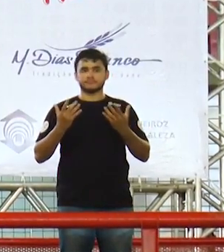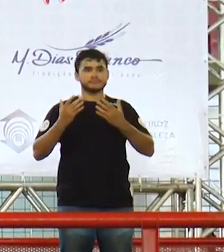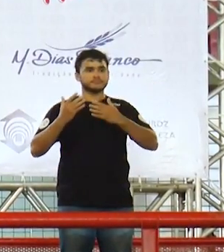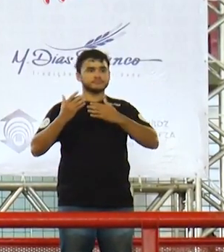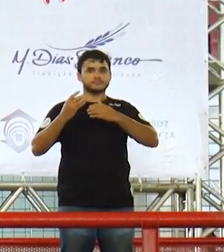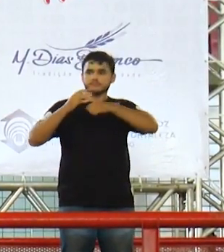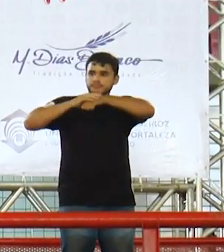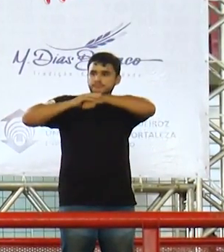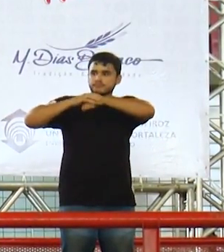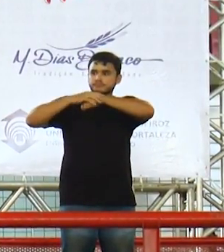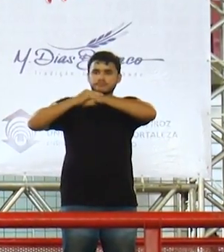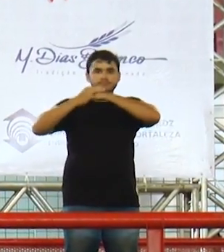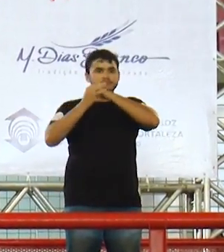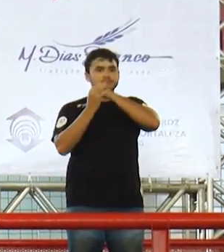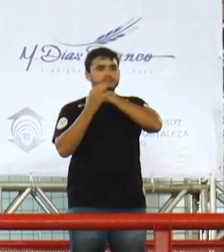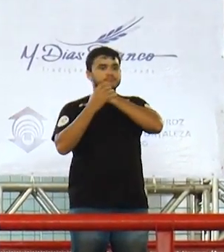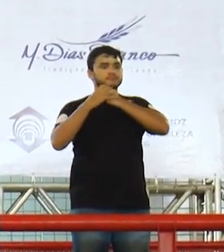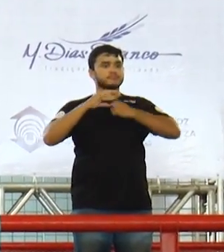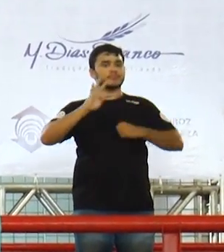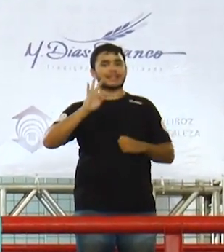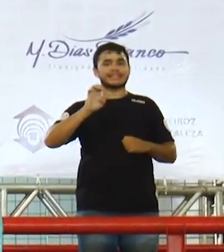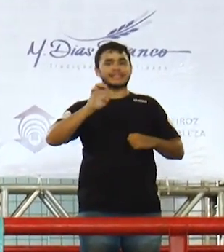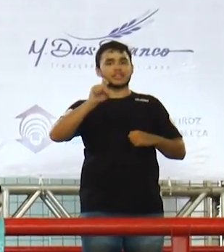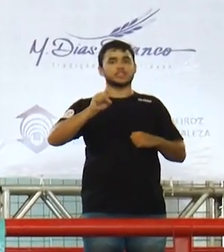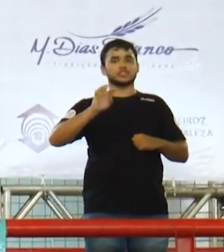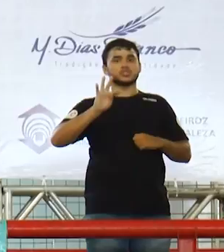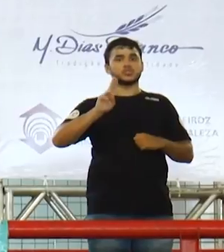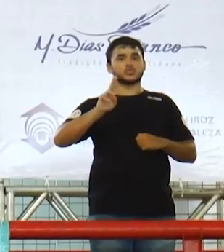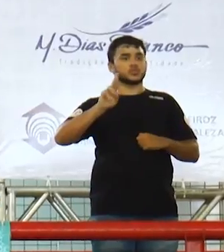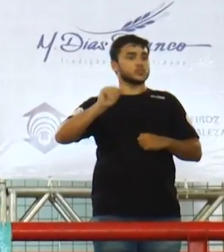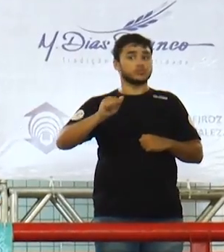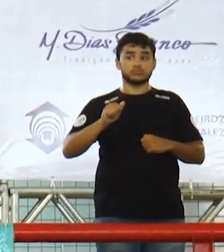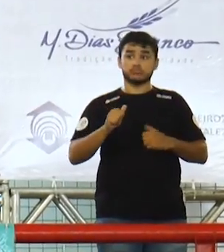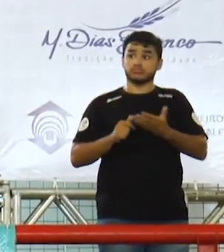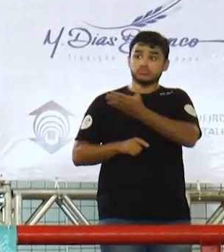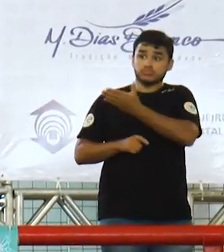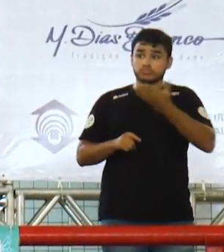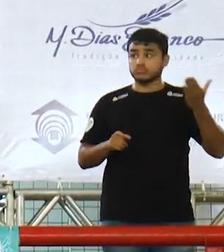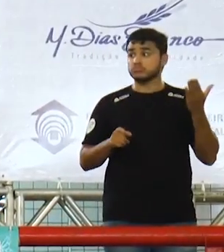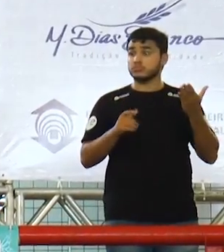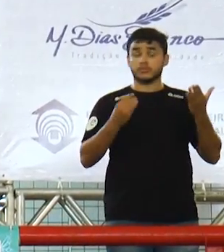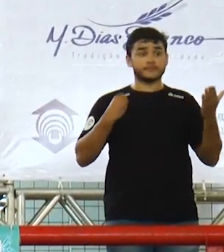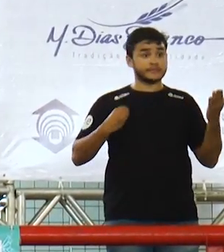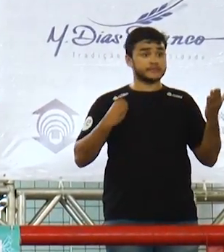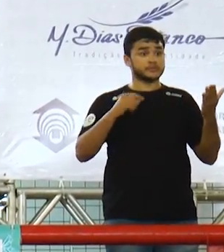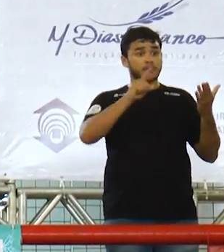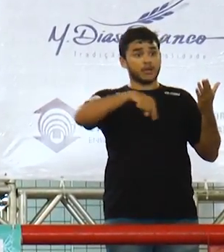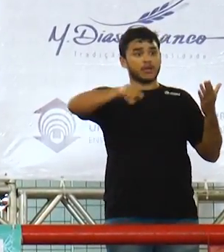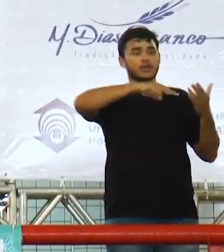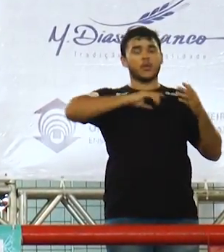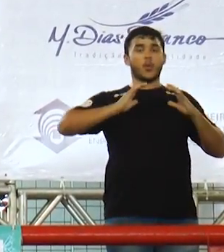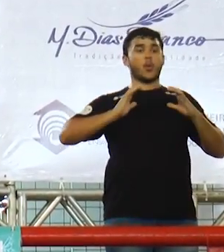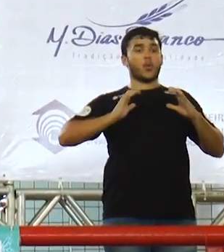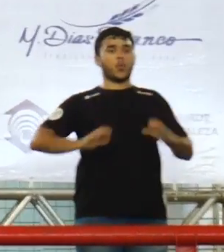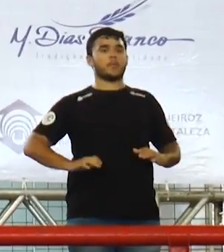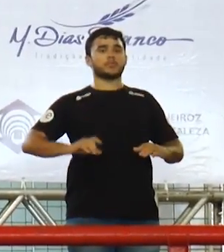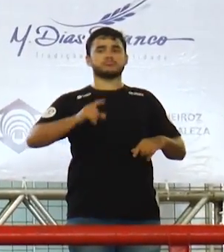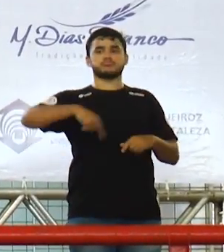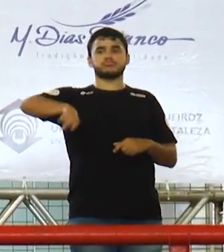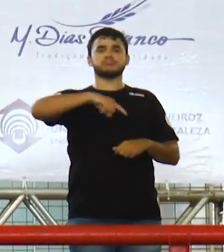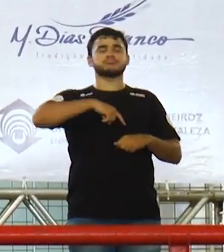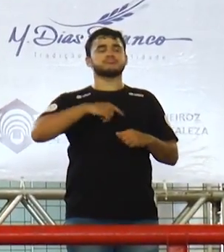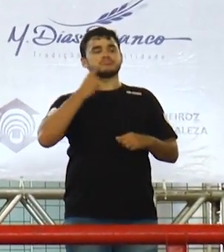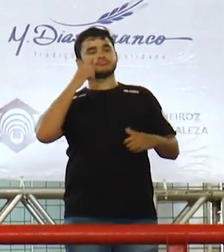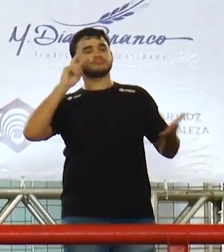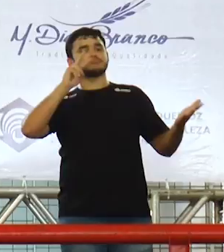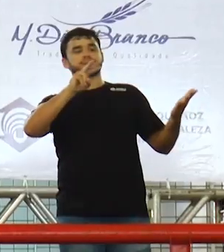texturas comunicam. A maneira como você, neste exato momento, está se comportando,